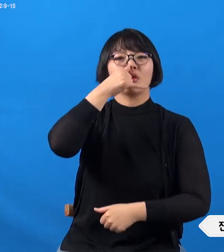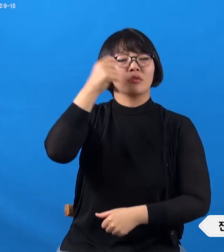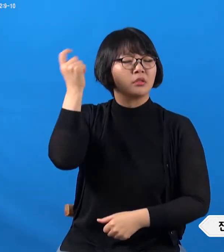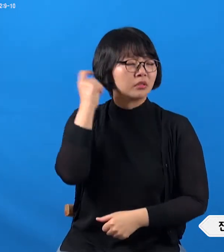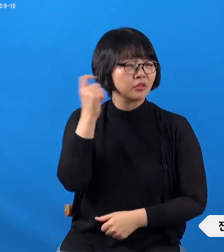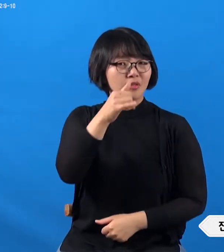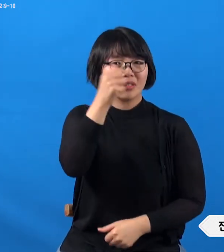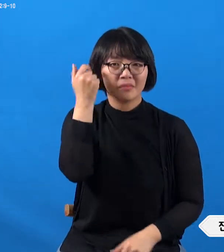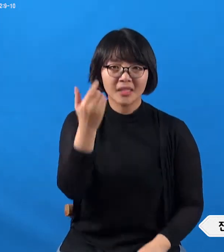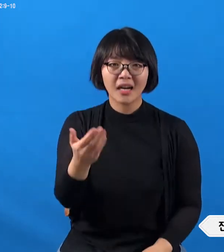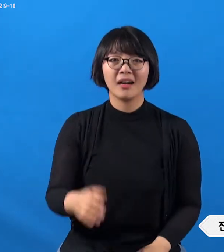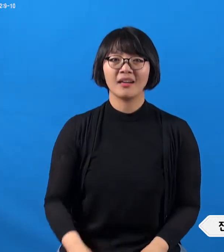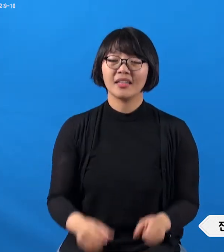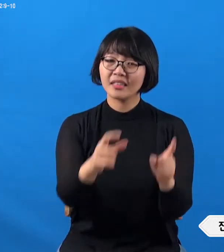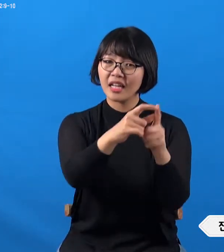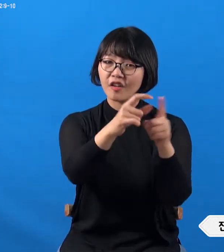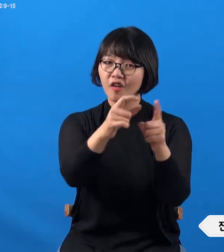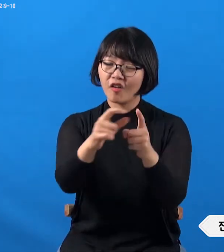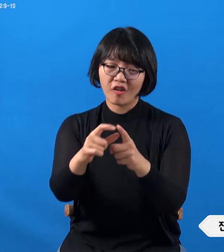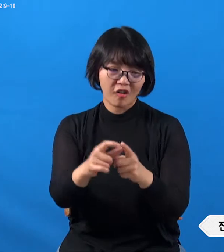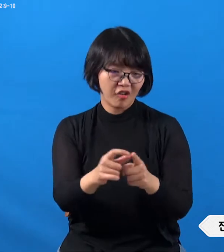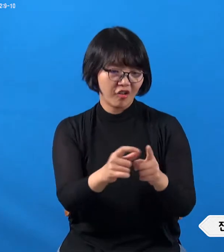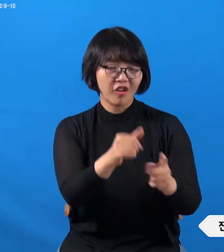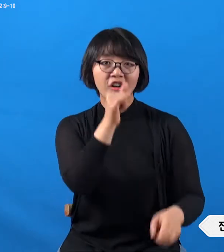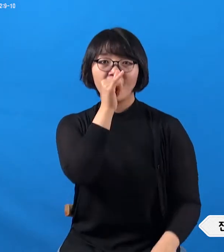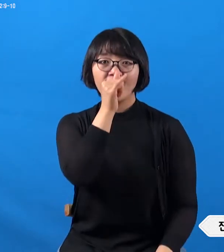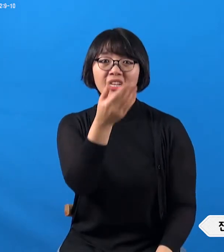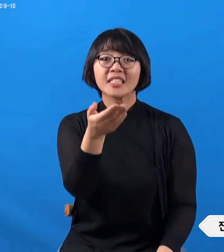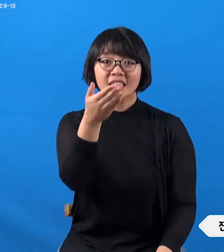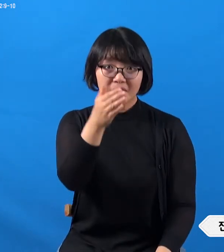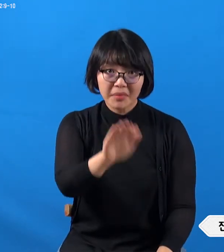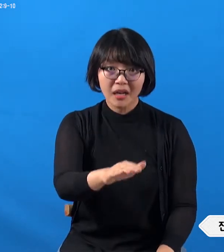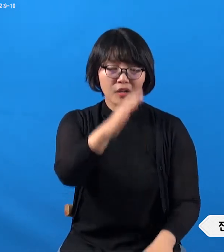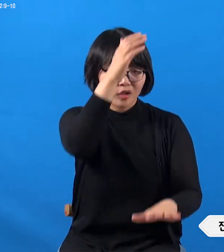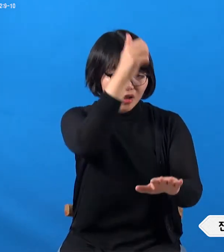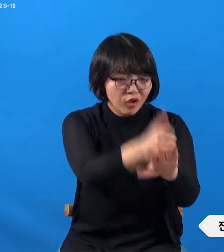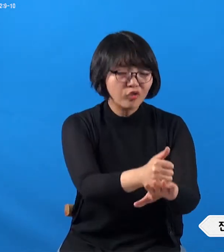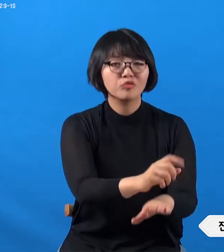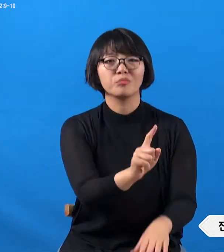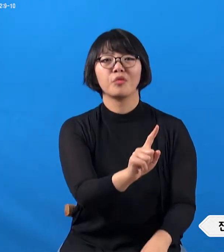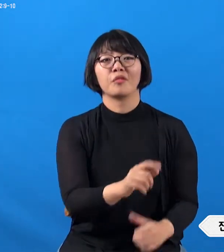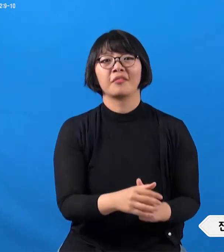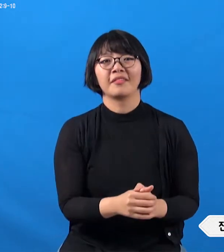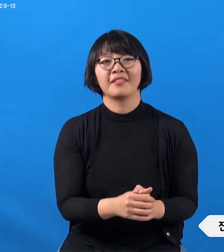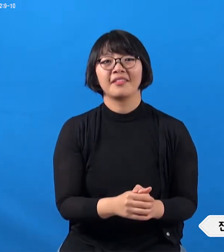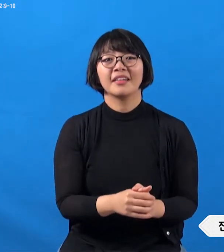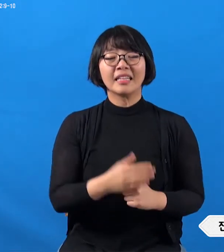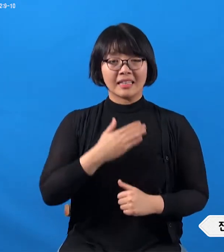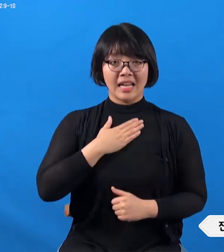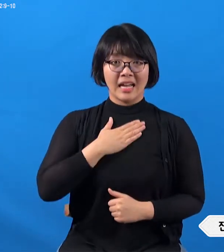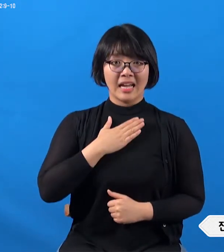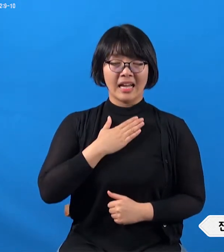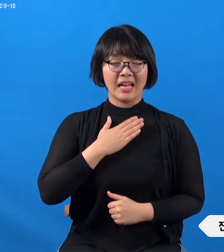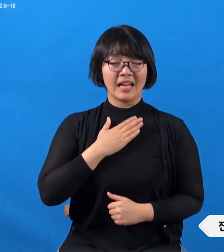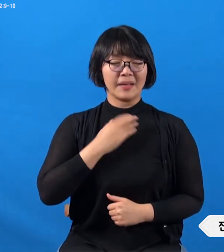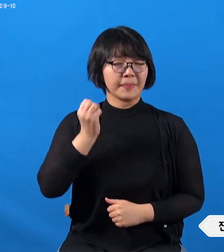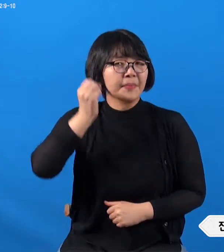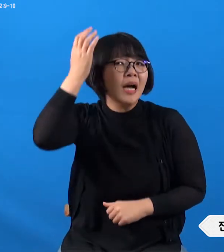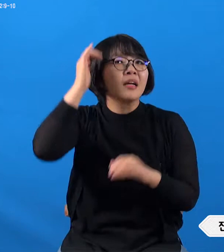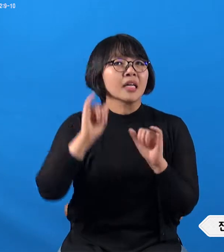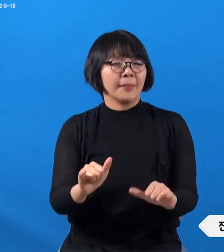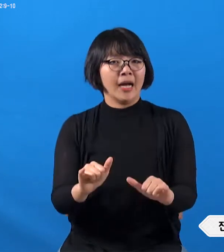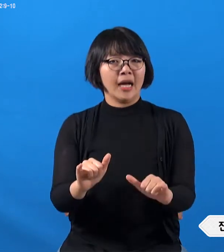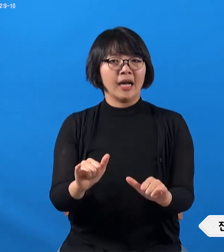계십니까? 여러 모양의 단어들을 사용하시면서 계속해서 끊임없이 하나님은 우리에게 마치 우리가